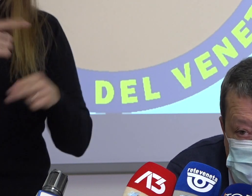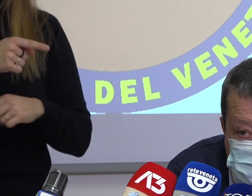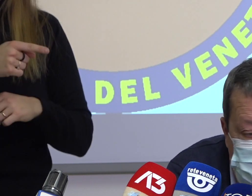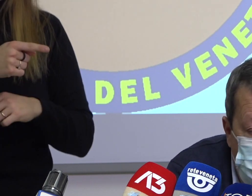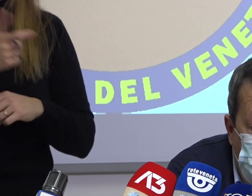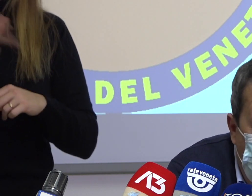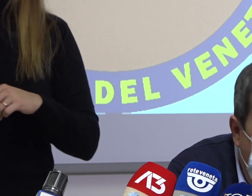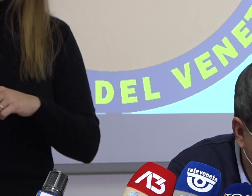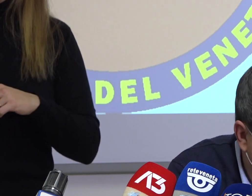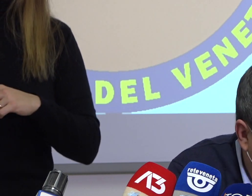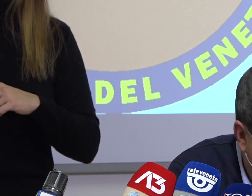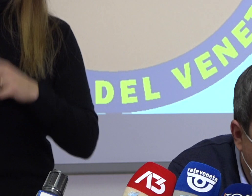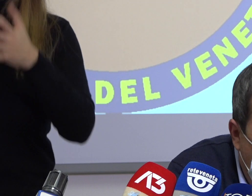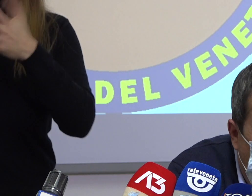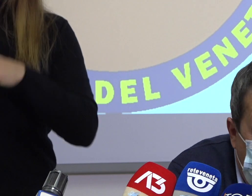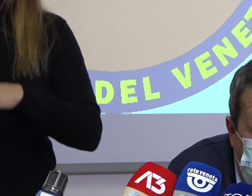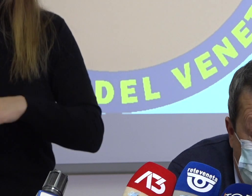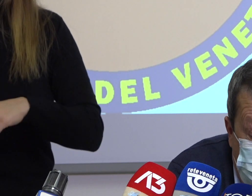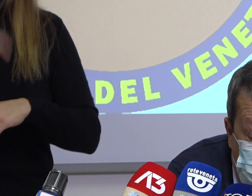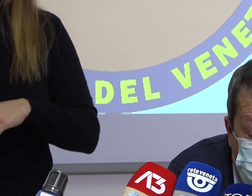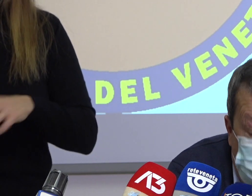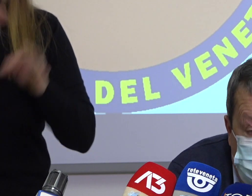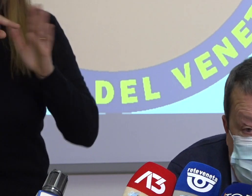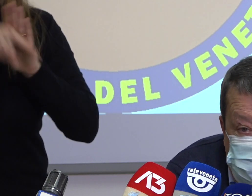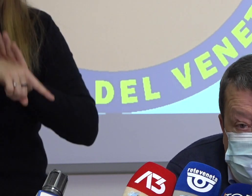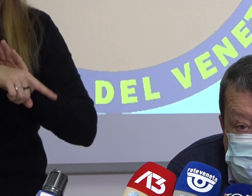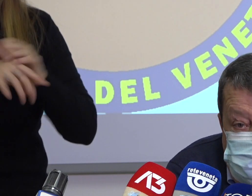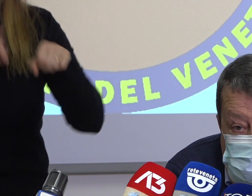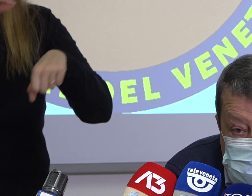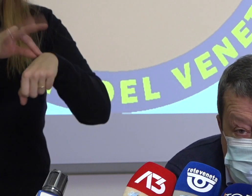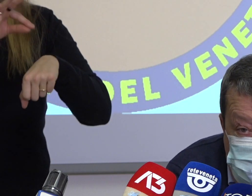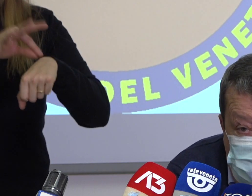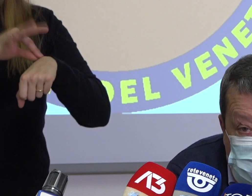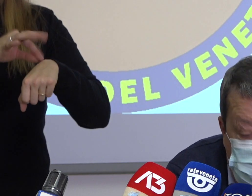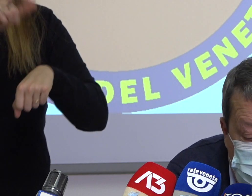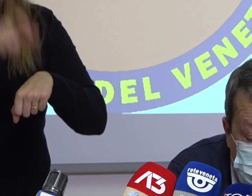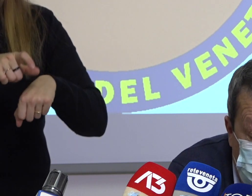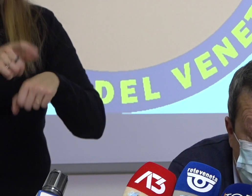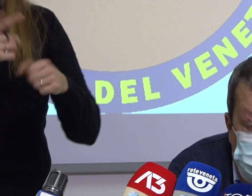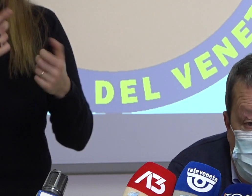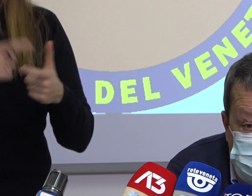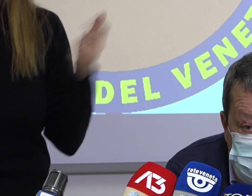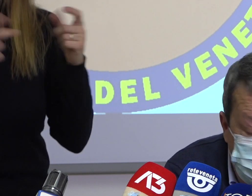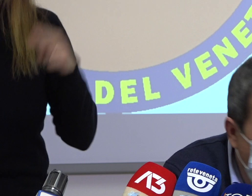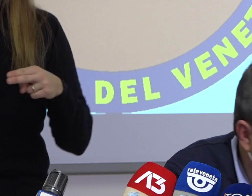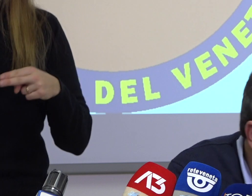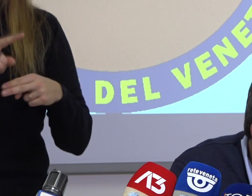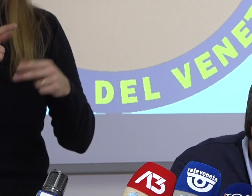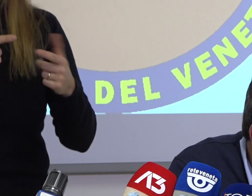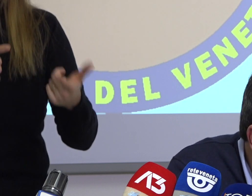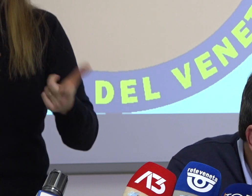bassa. Oggi invece chi arriva in terapia intensiva ha un quadro mediamente più grave e questo spiega anche una mortalità più alta.